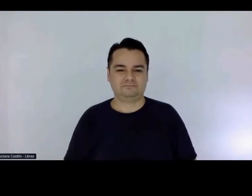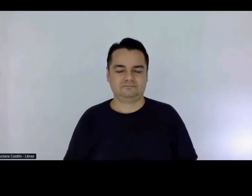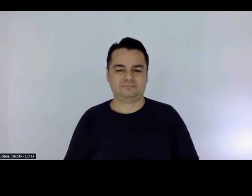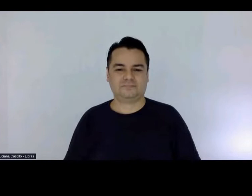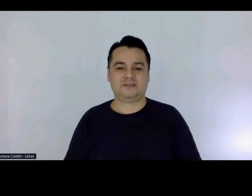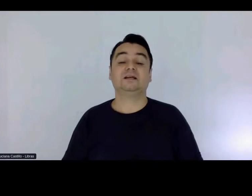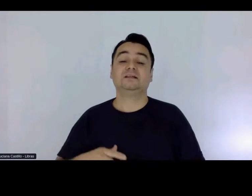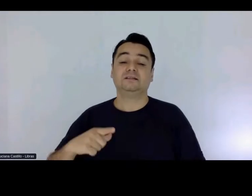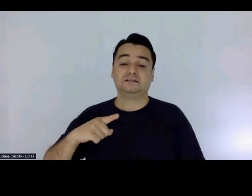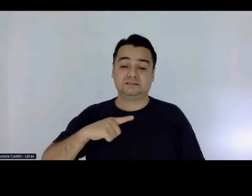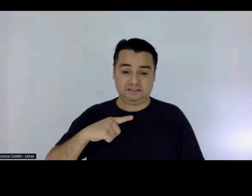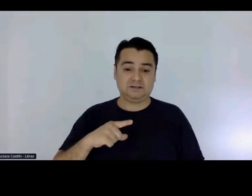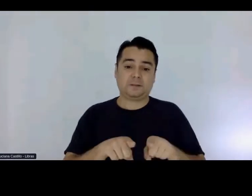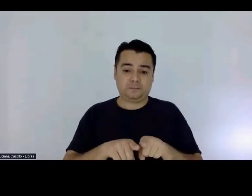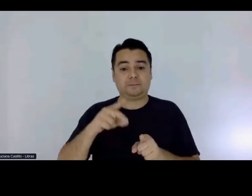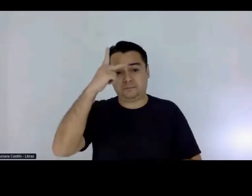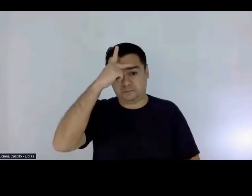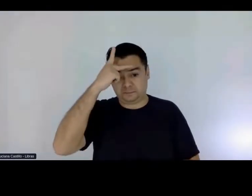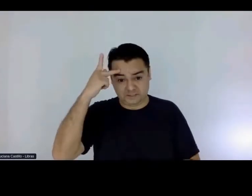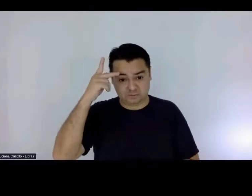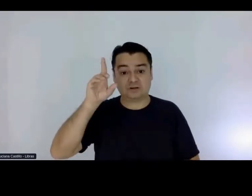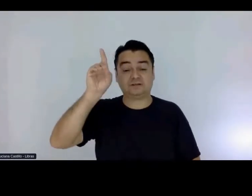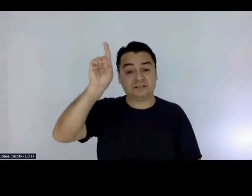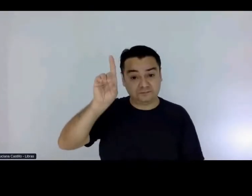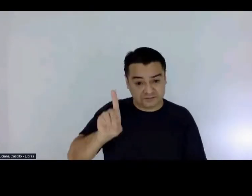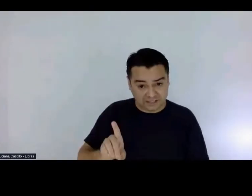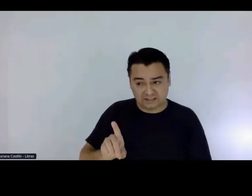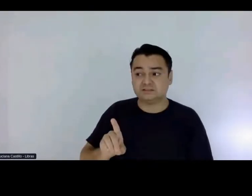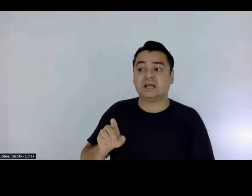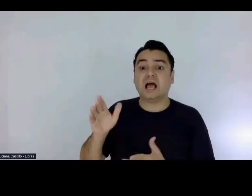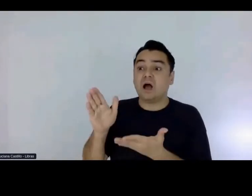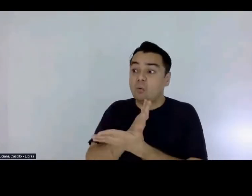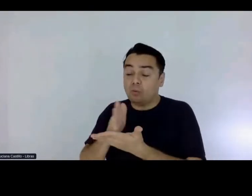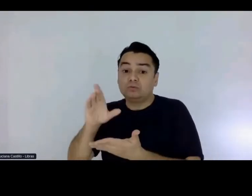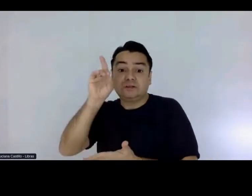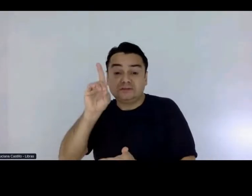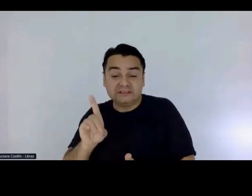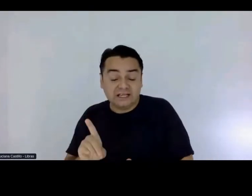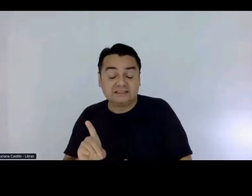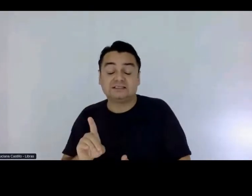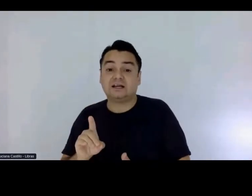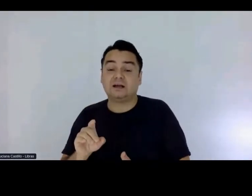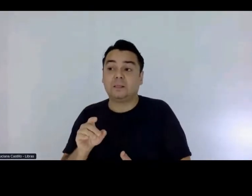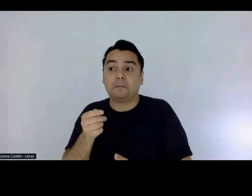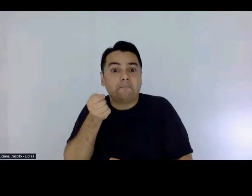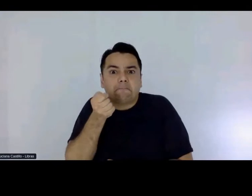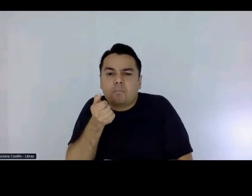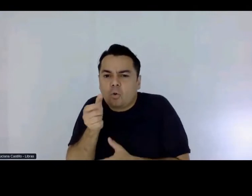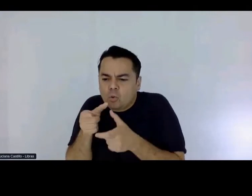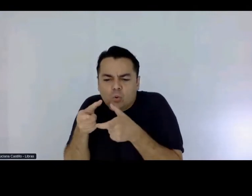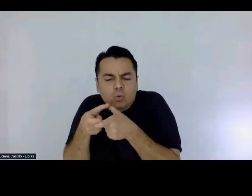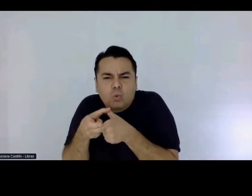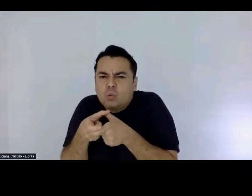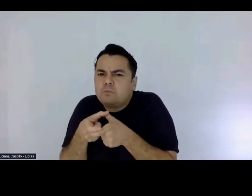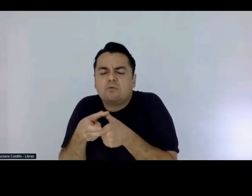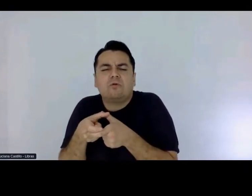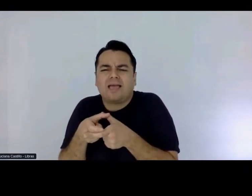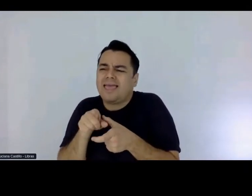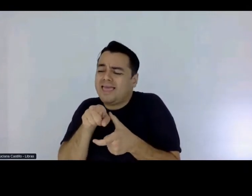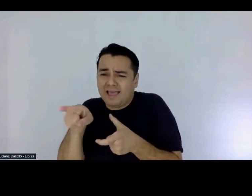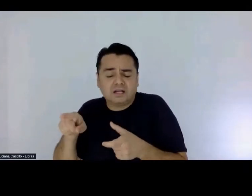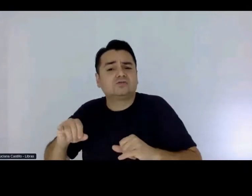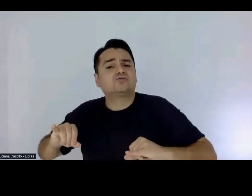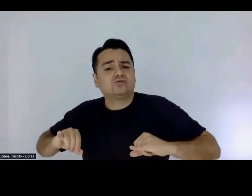ainda as pessoas, né, com deficiências que são raras, né, e aí elas passam por muito e